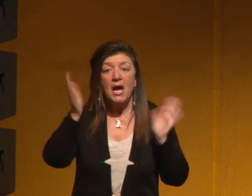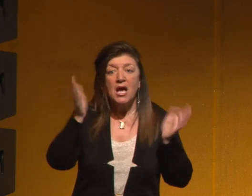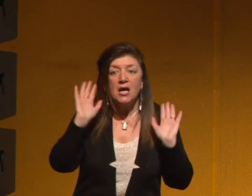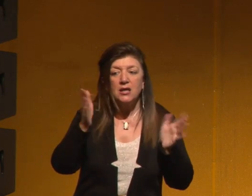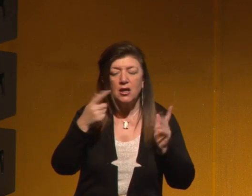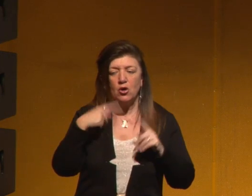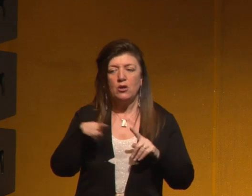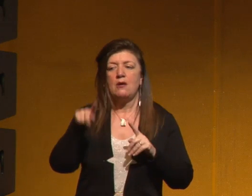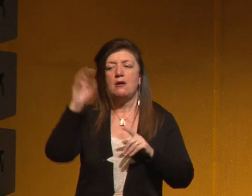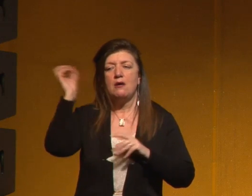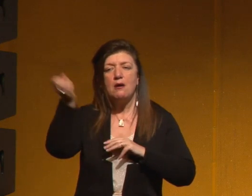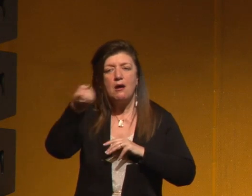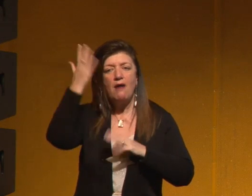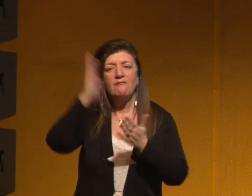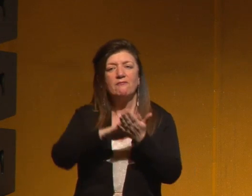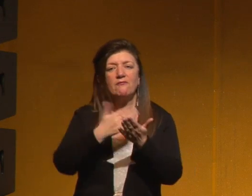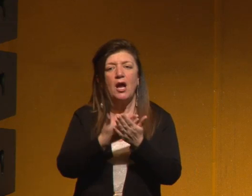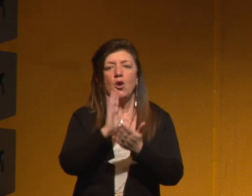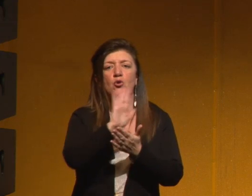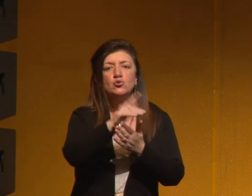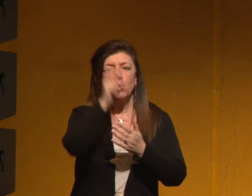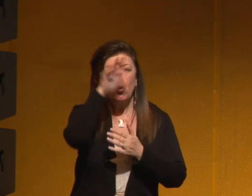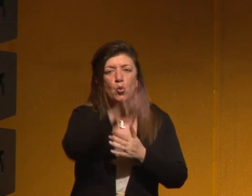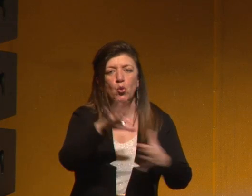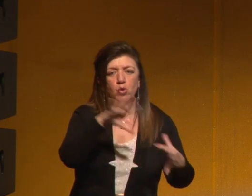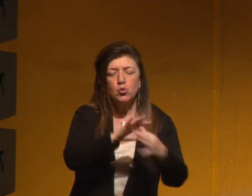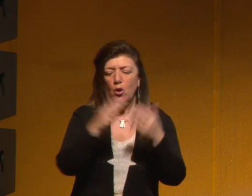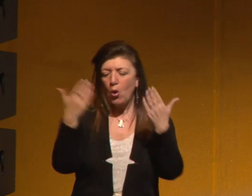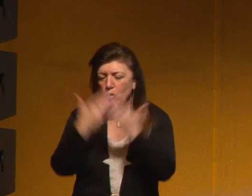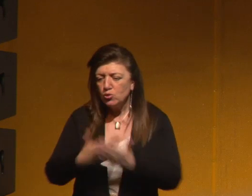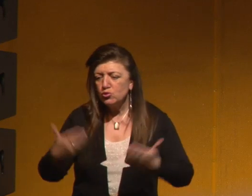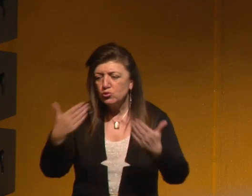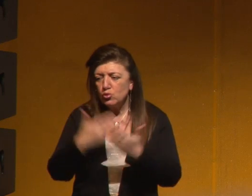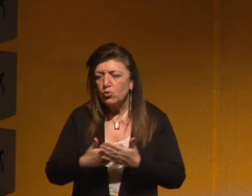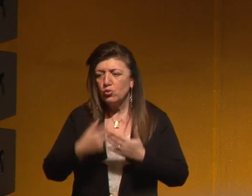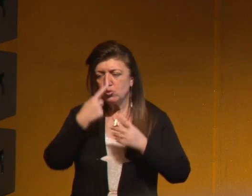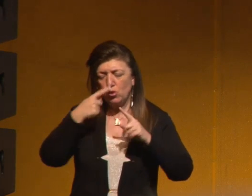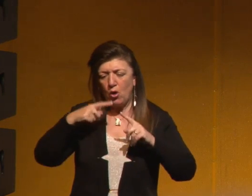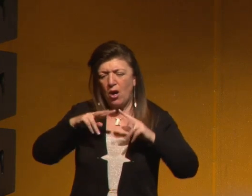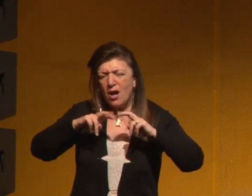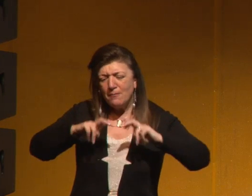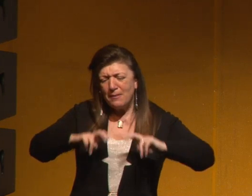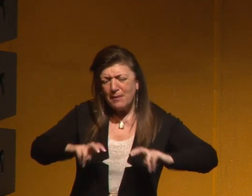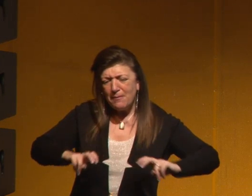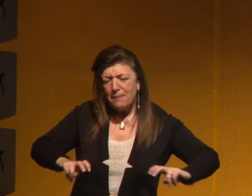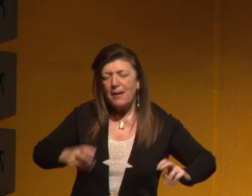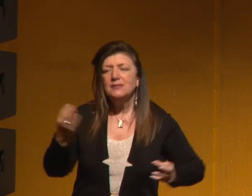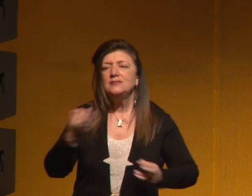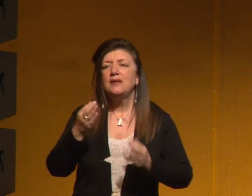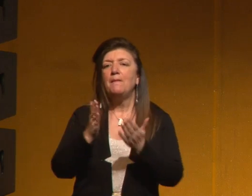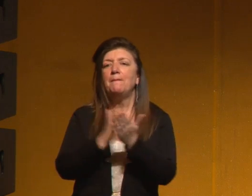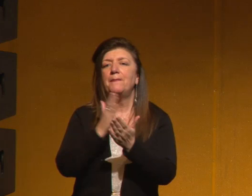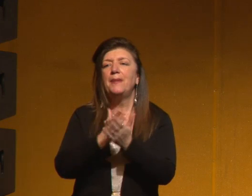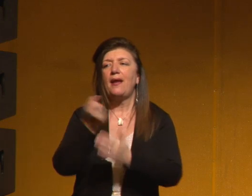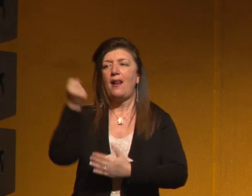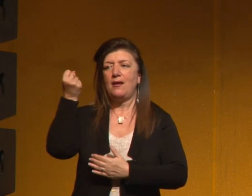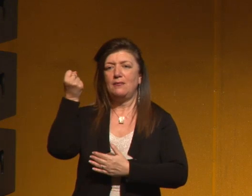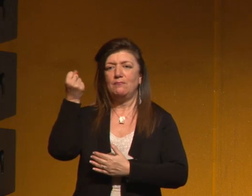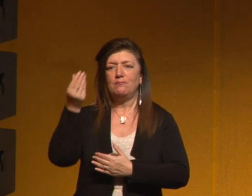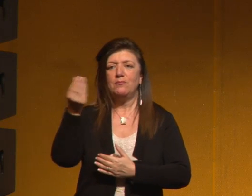studio la volontà di impegnarsi di approfondire di avere sempre a portata di mano un libro senza mai